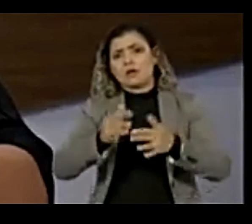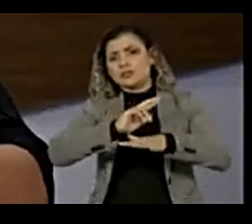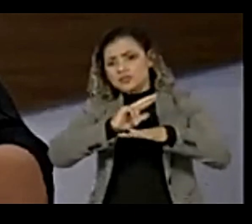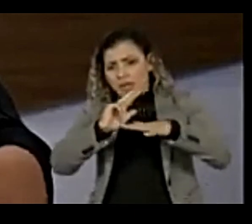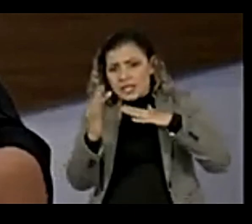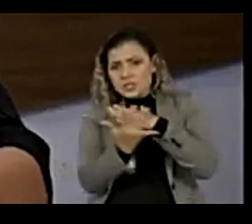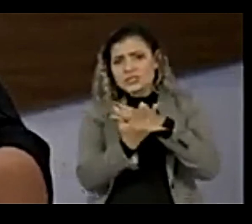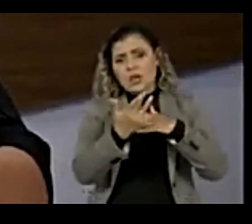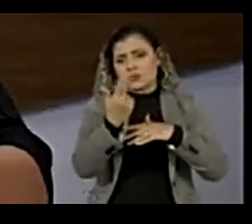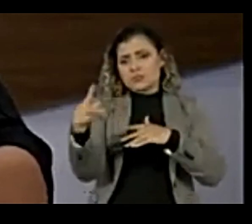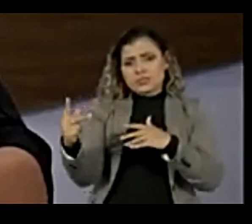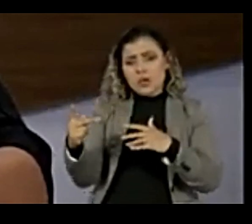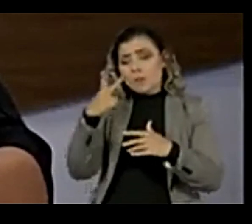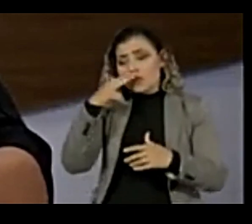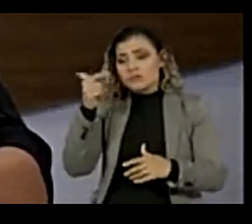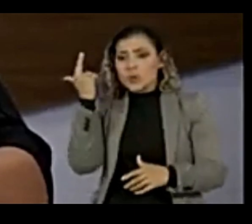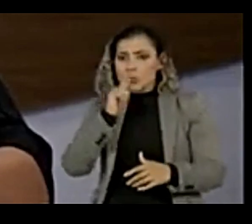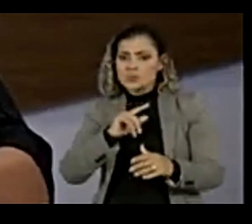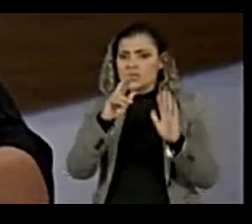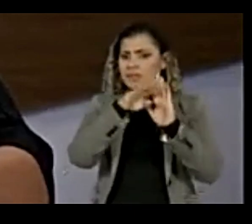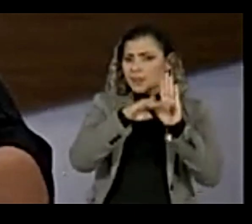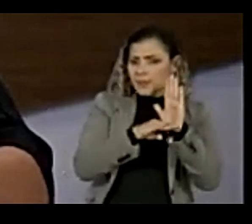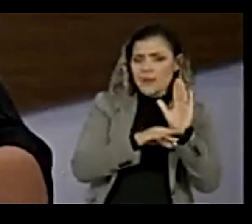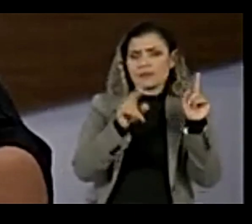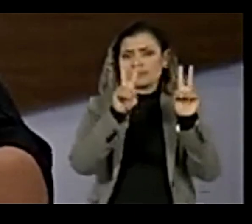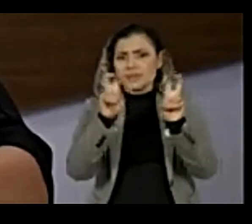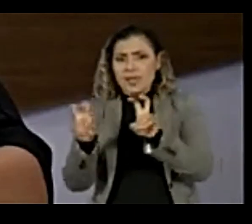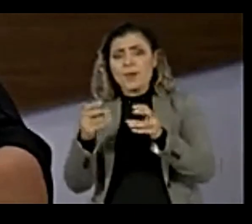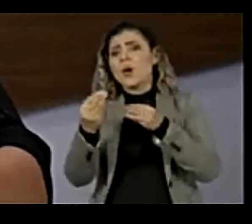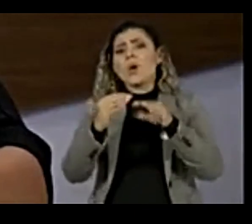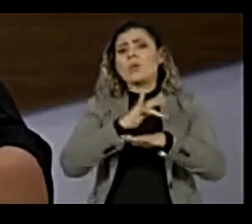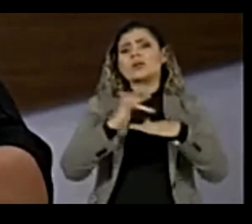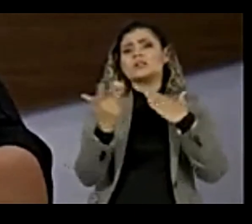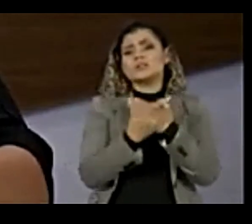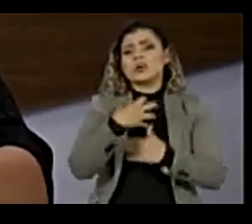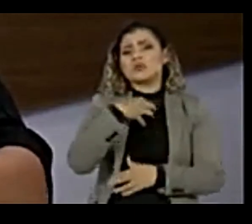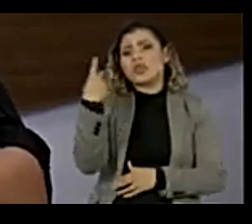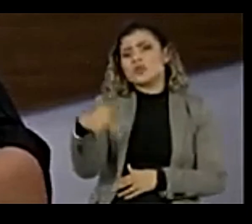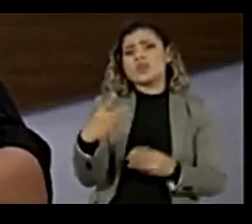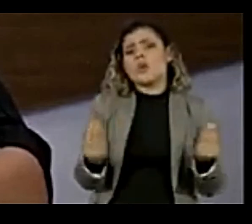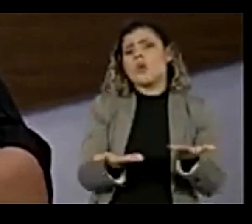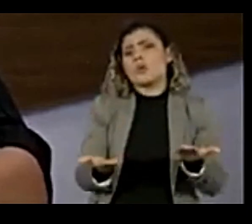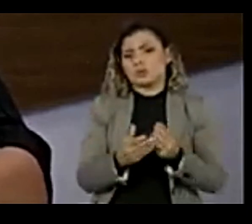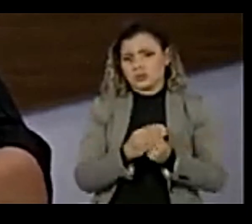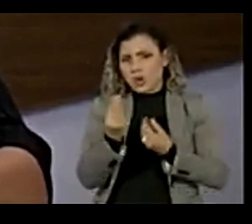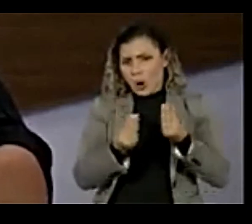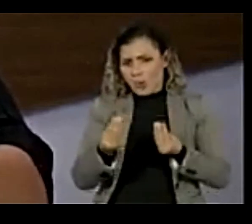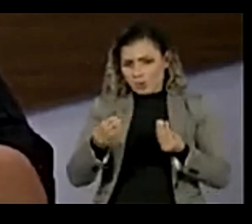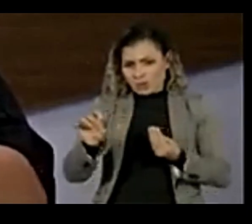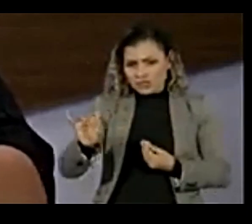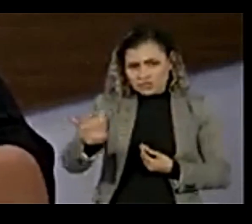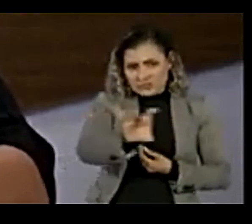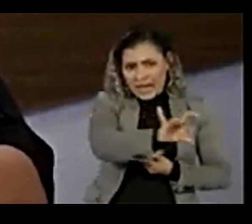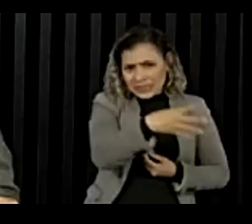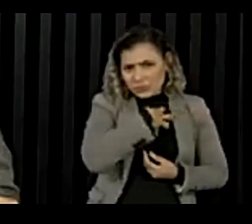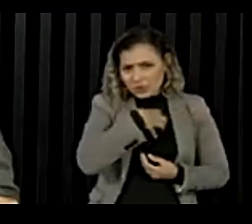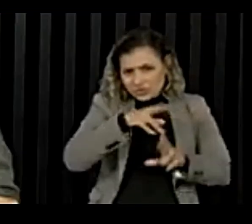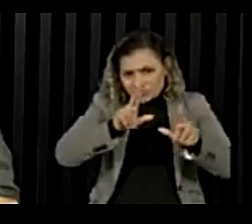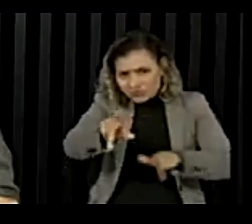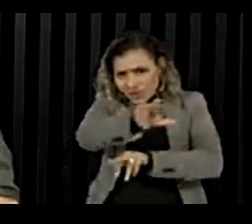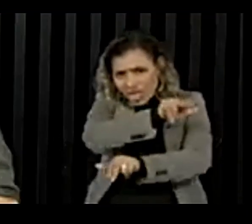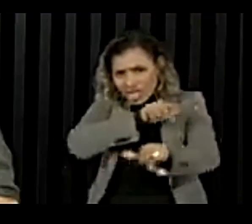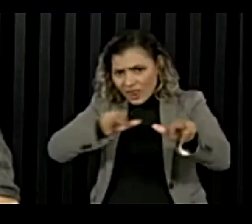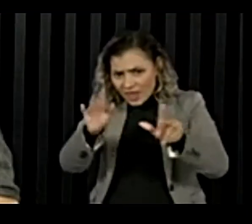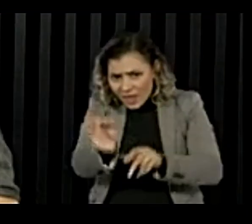para definir o tom, a pauta? Como é que você usa as redes hoje, as plataformas diferentes em que você está, para nortear o